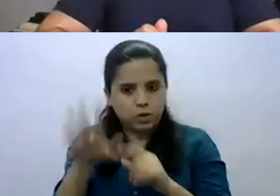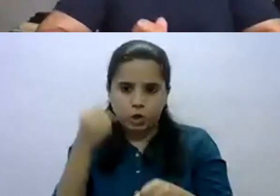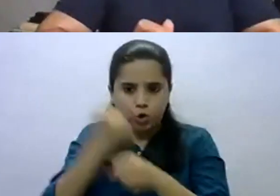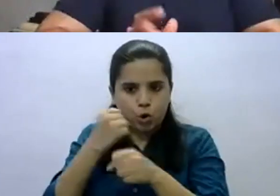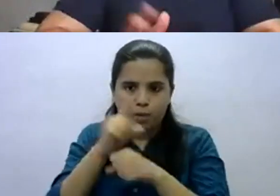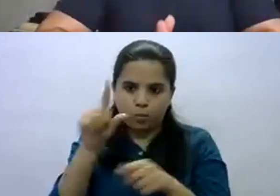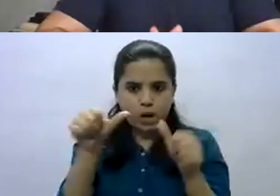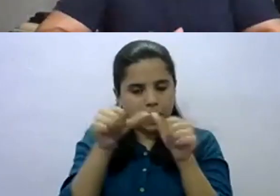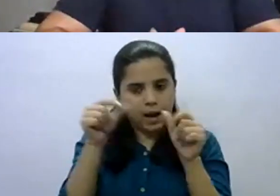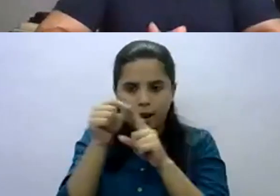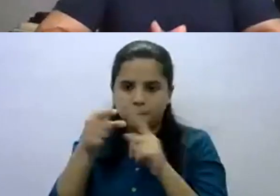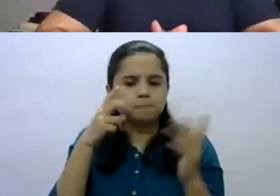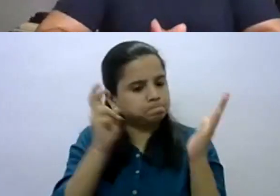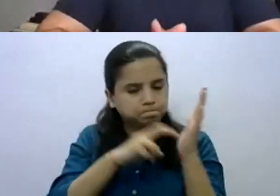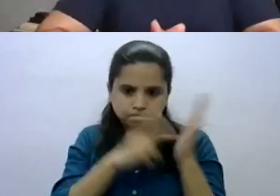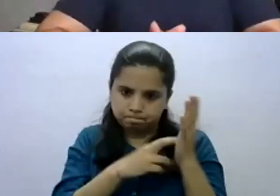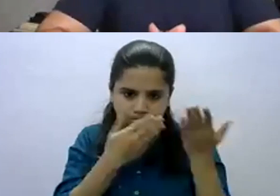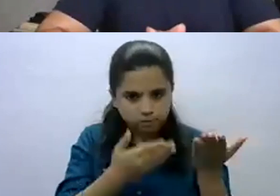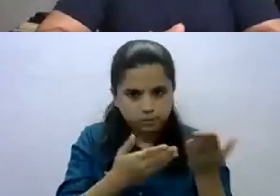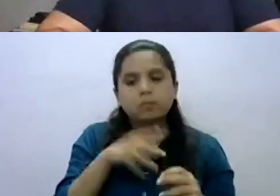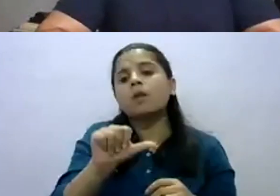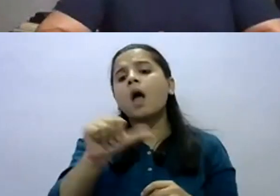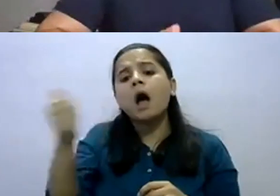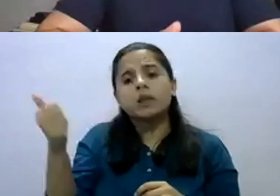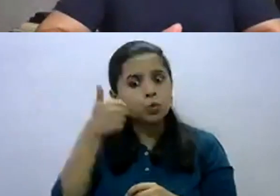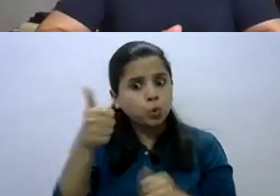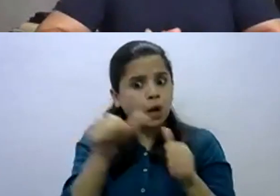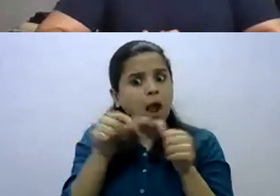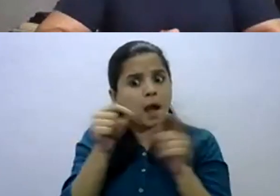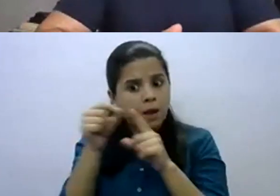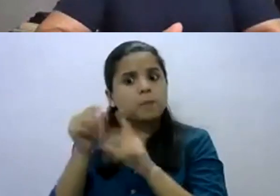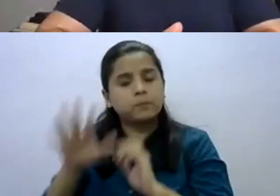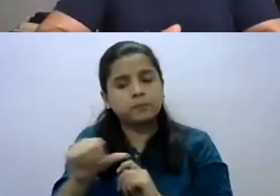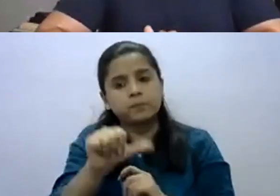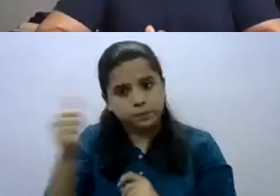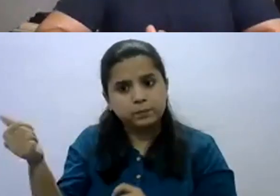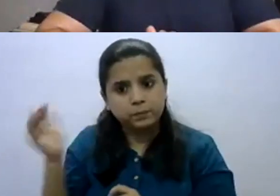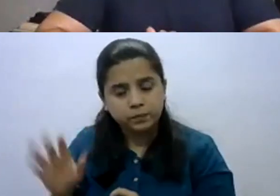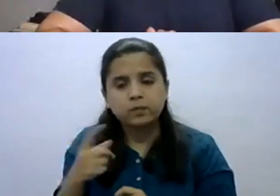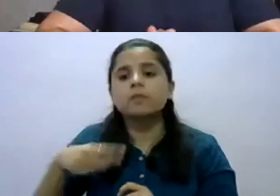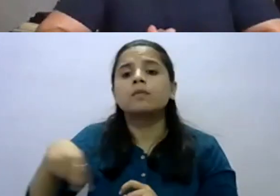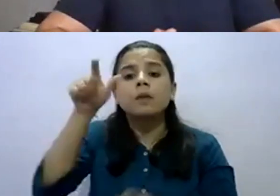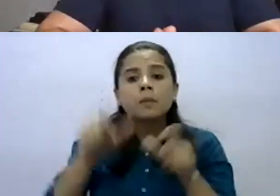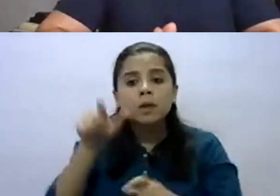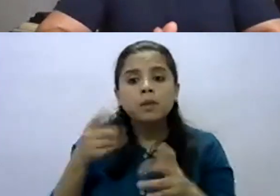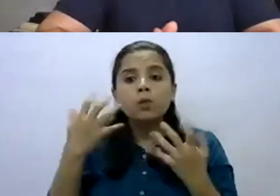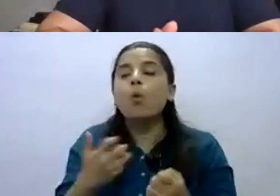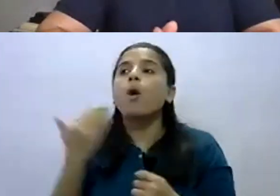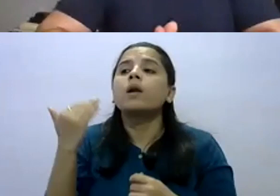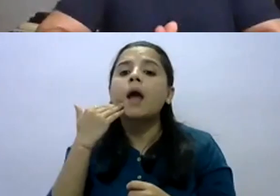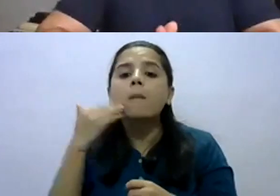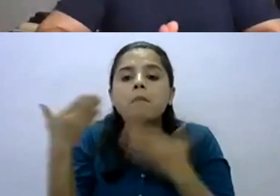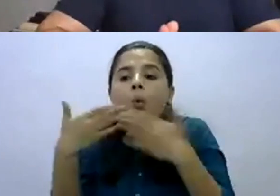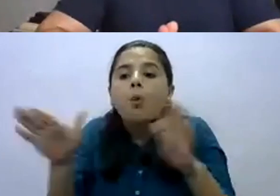app where you need to find the slots. Now there are other very good apps also that help you tell you कब slots खुल रहे हैं, you